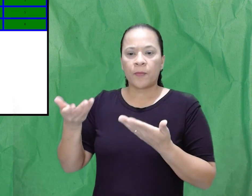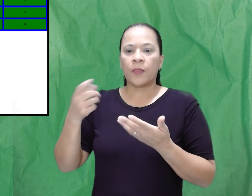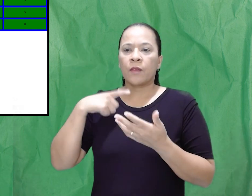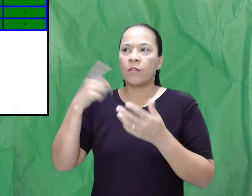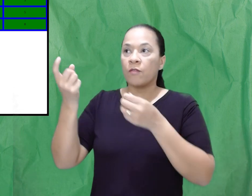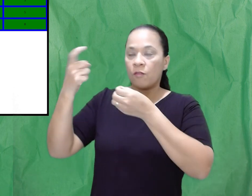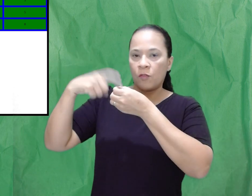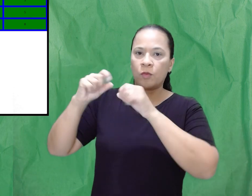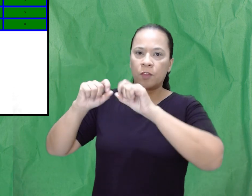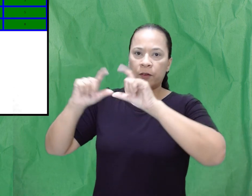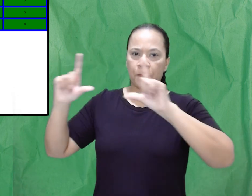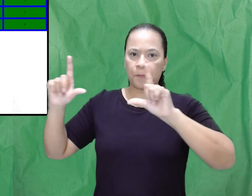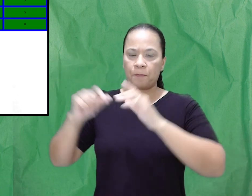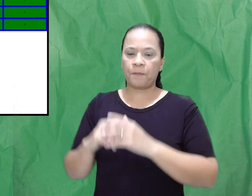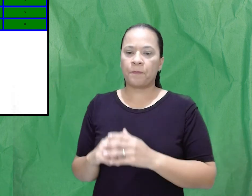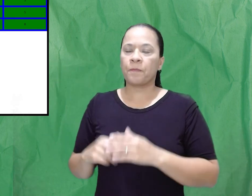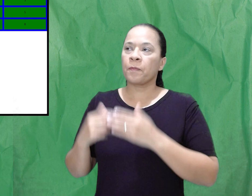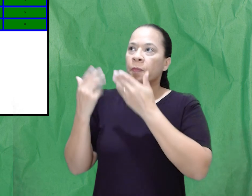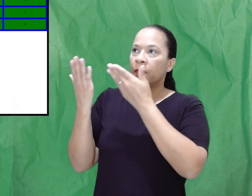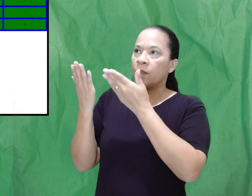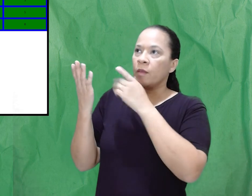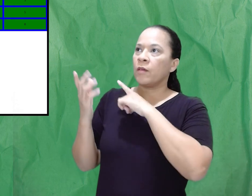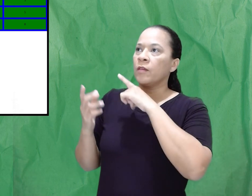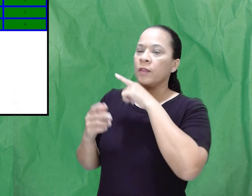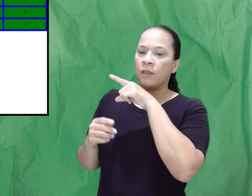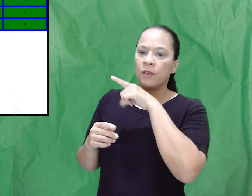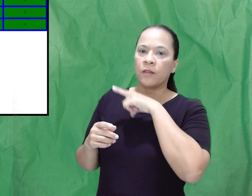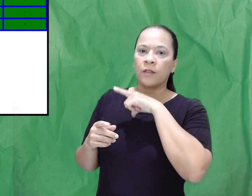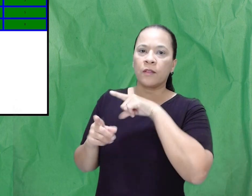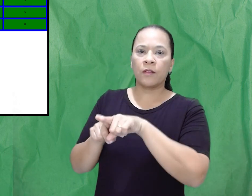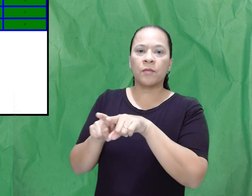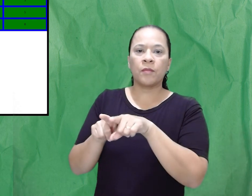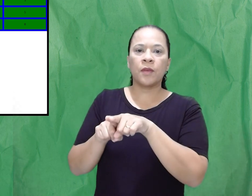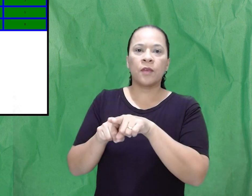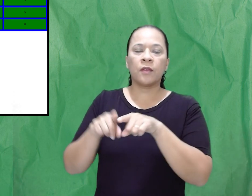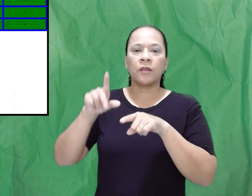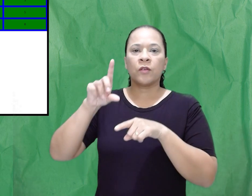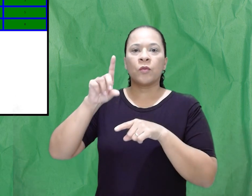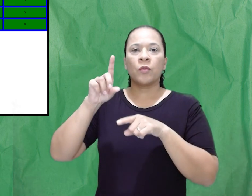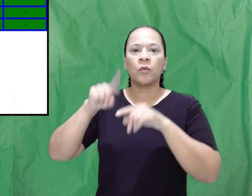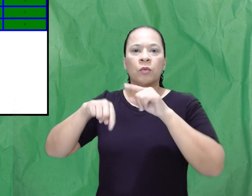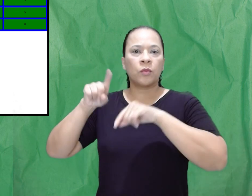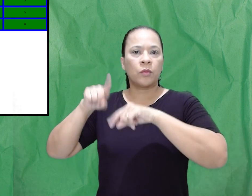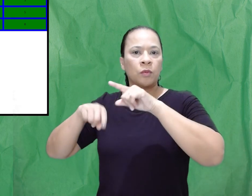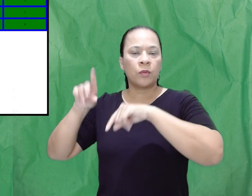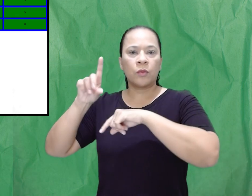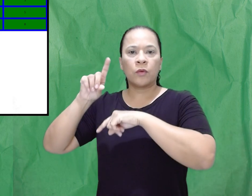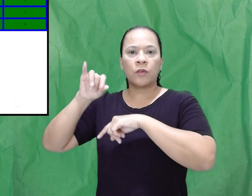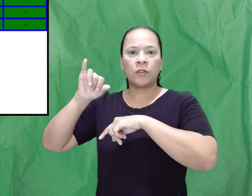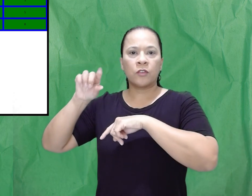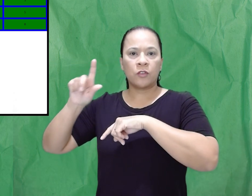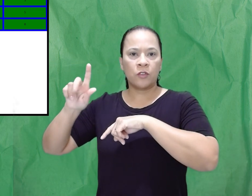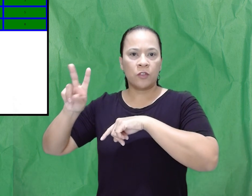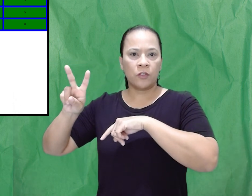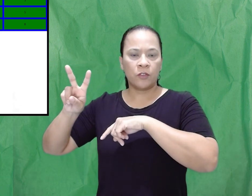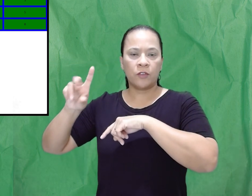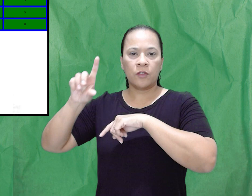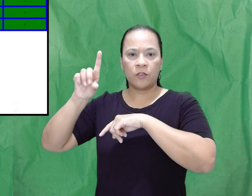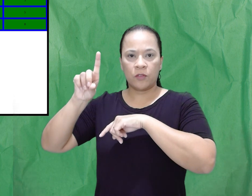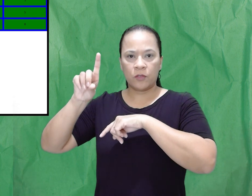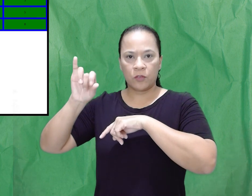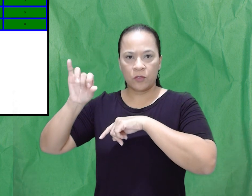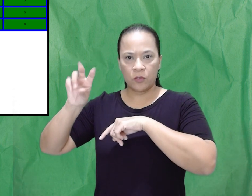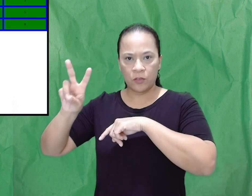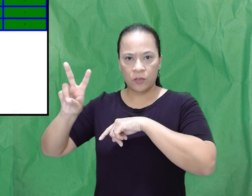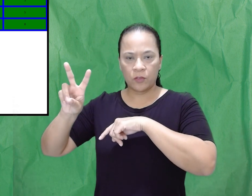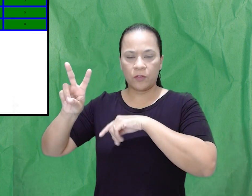Eu também tenho agora, eu estou relacionado aqui aos elementos da div, onde eu tenho os elementos, cada elemento vai ser